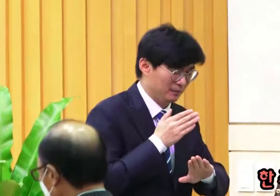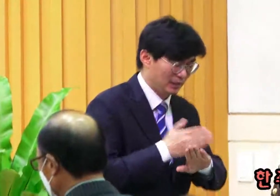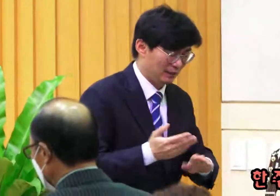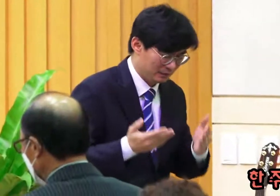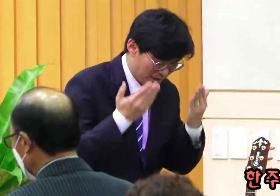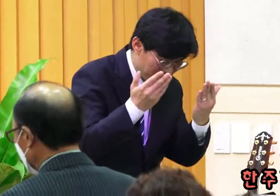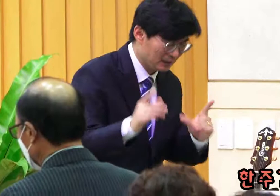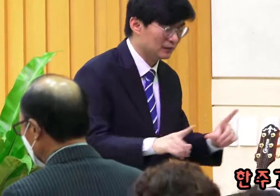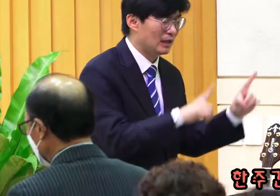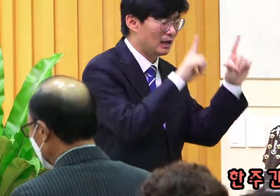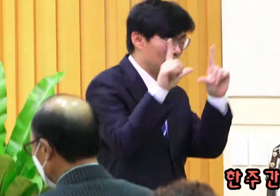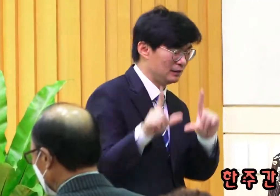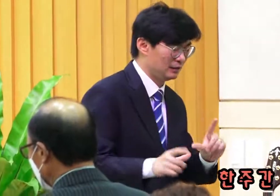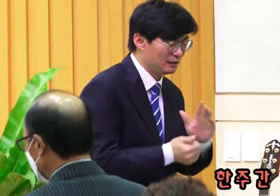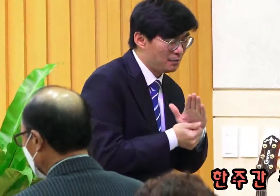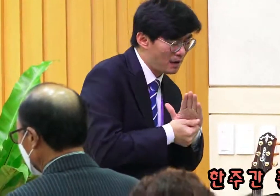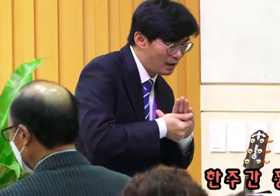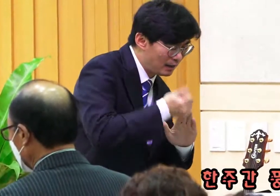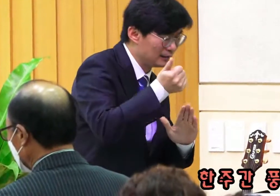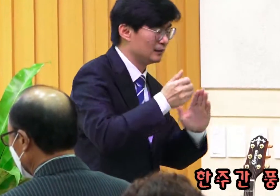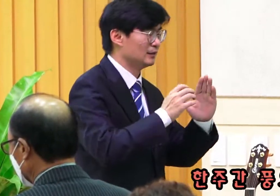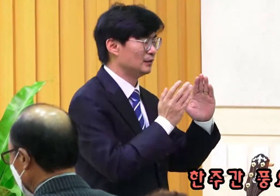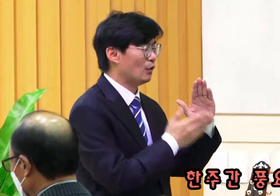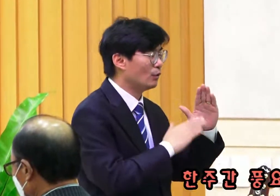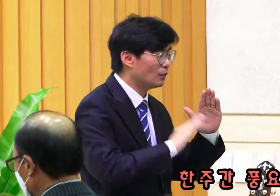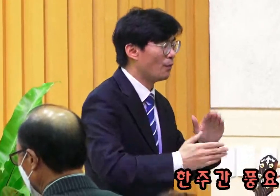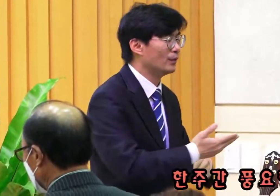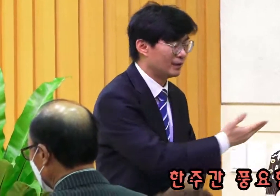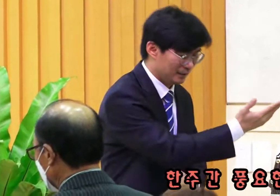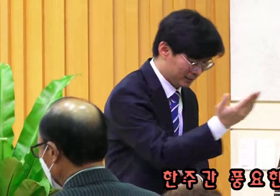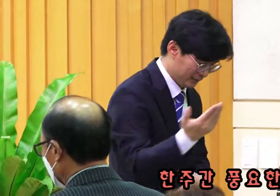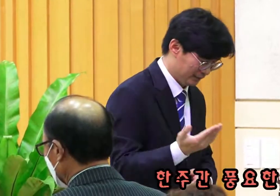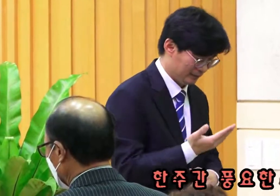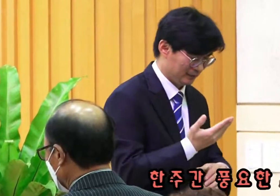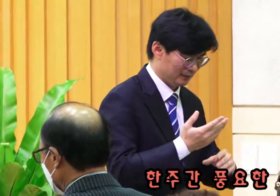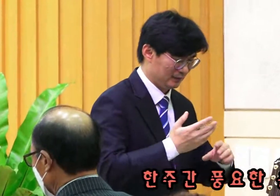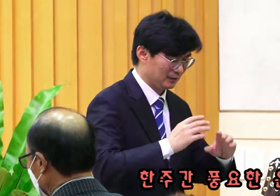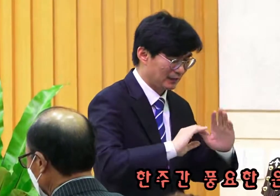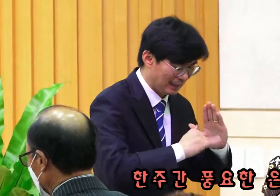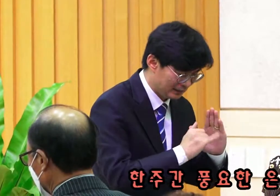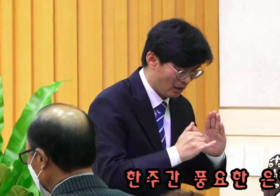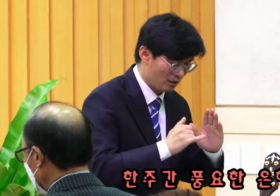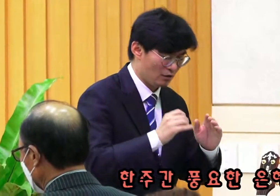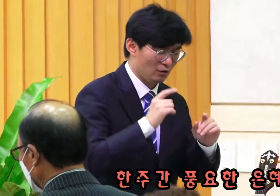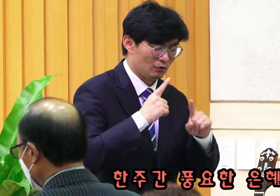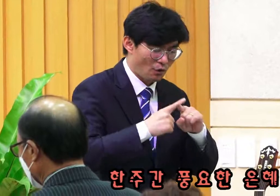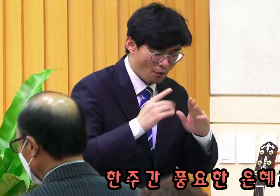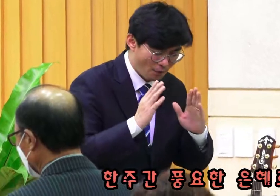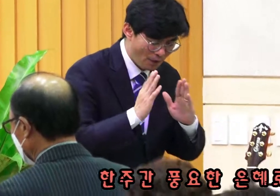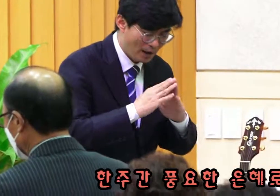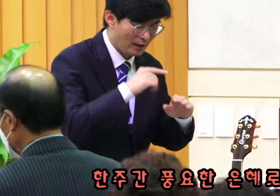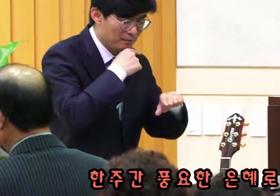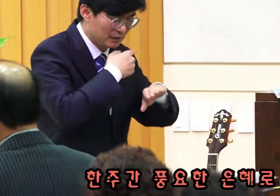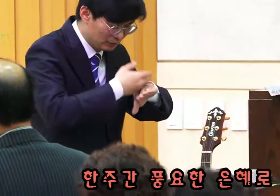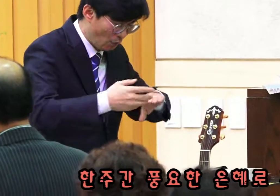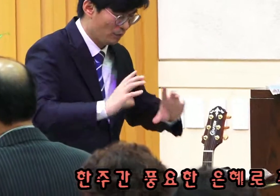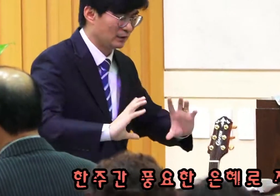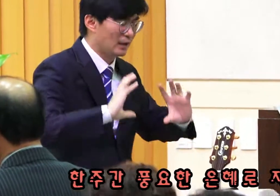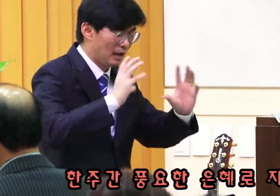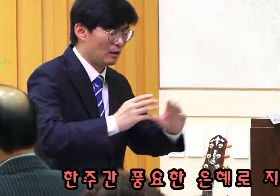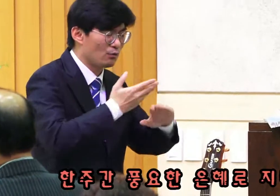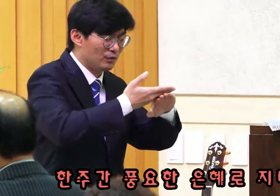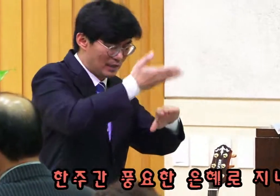소원하는 영제자의 모든 가족들과 그 가정과 이 땅의 교회들과 이 나라와 민족과 세계 열방